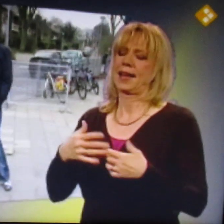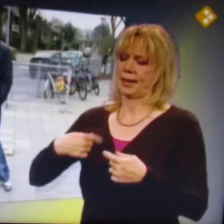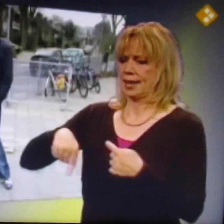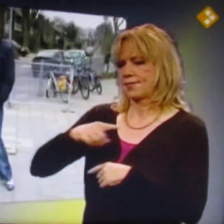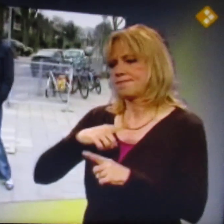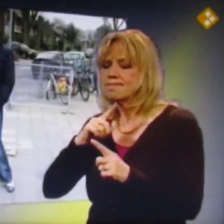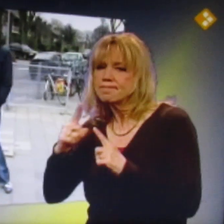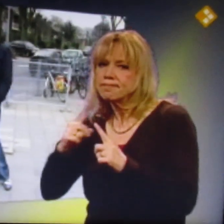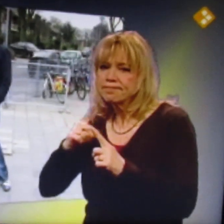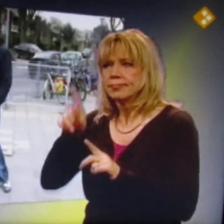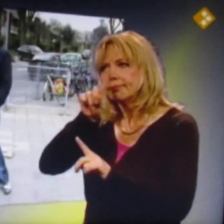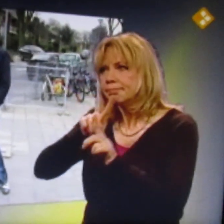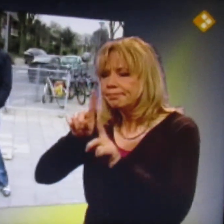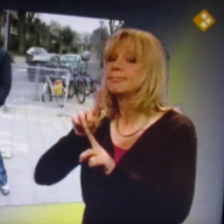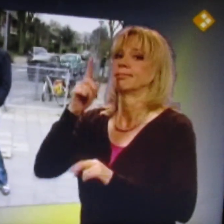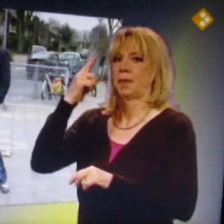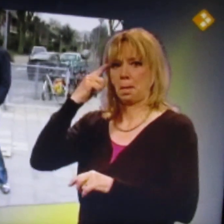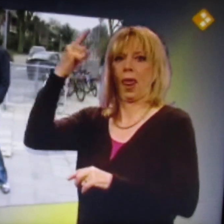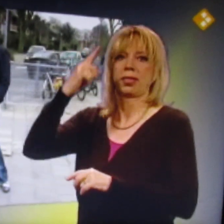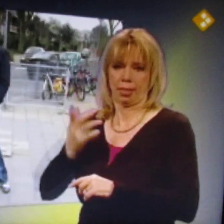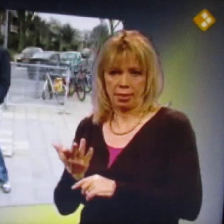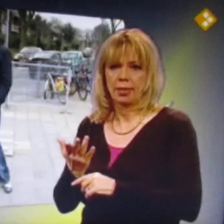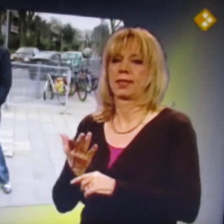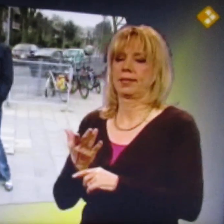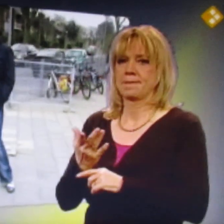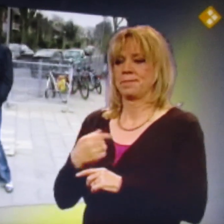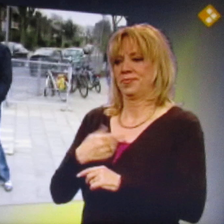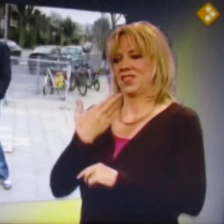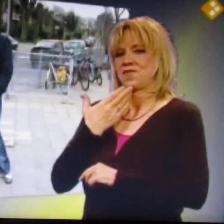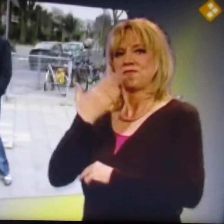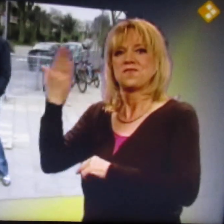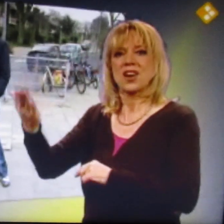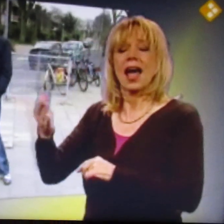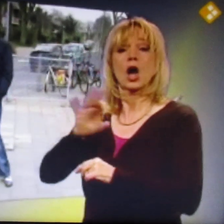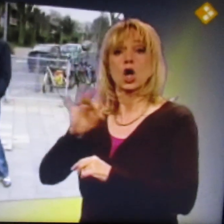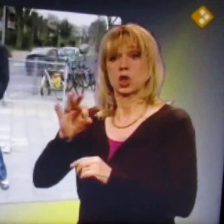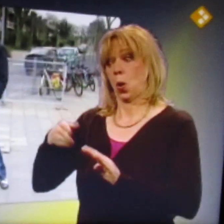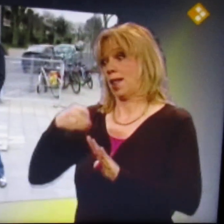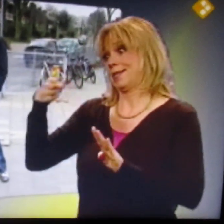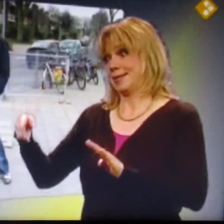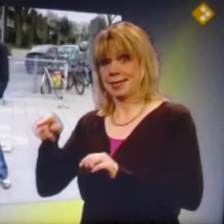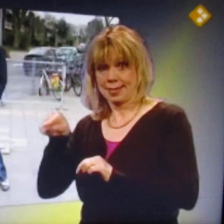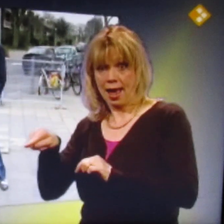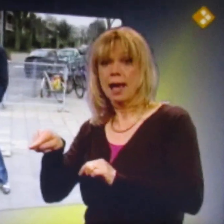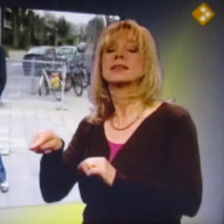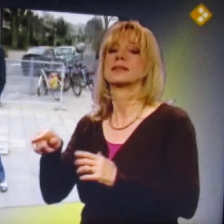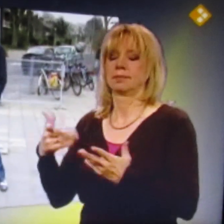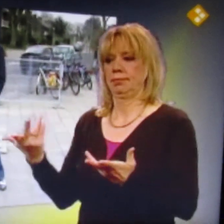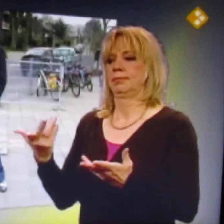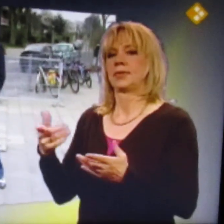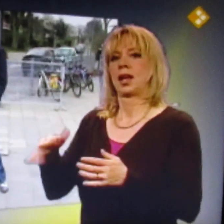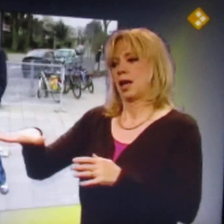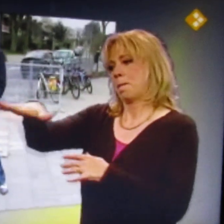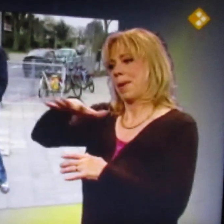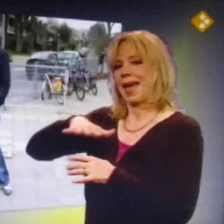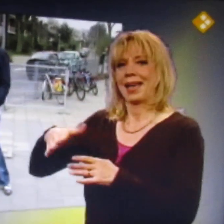nagedacht. En we hebben wel een plannetje. We willen namelijk gaan vragen op de school naast ons of we daar misschien een stukje van het plein